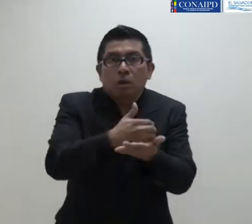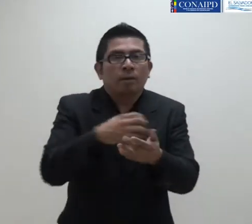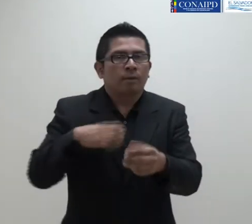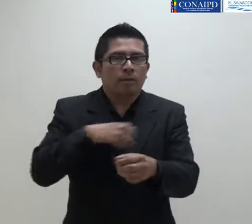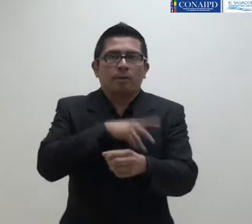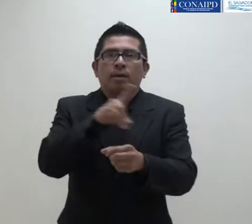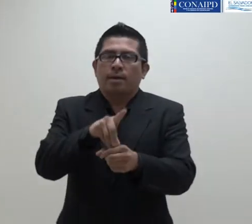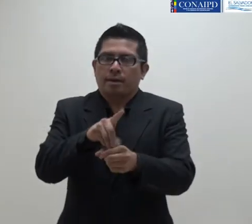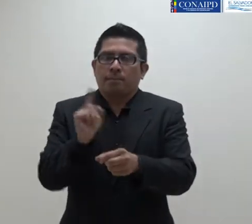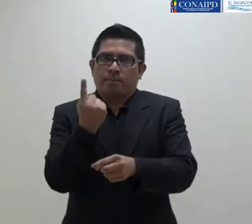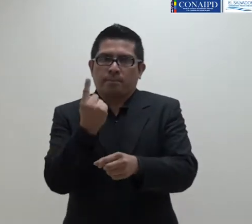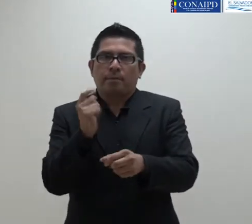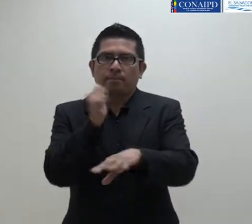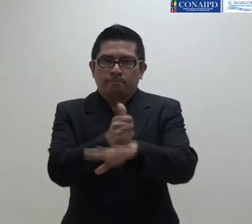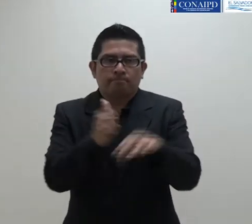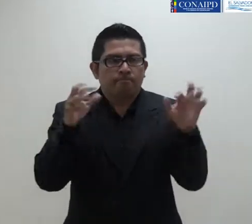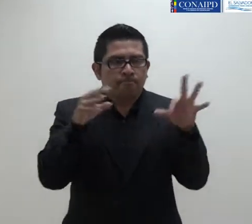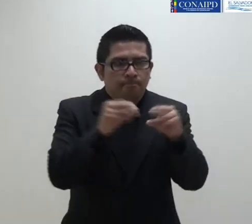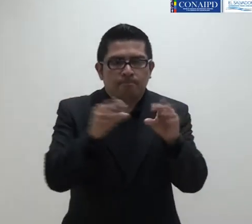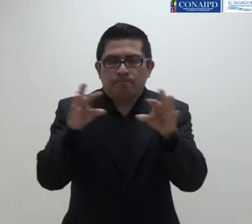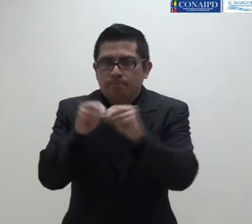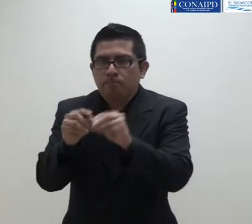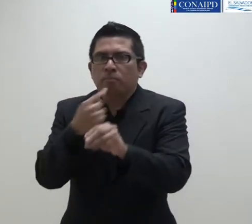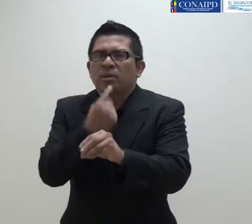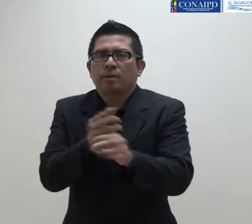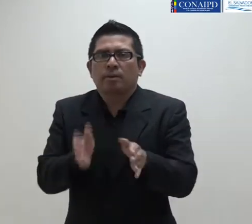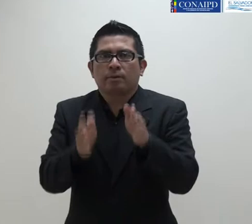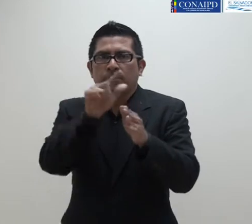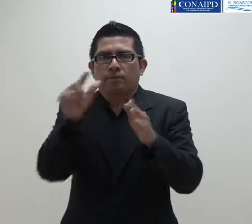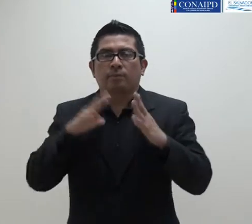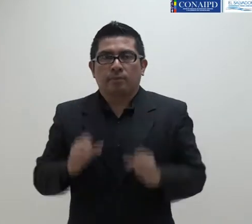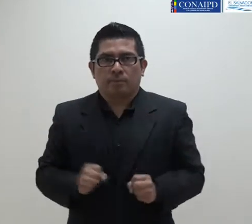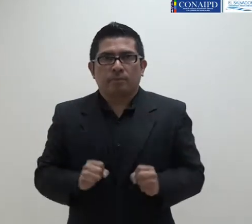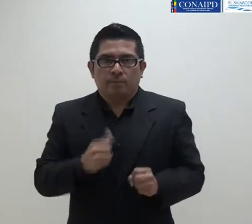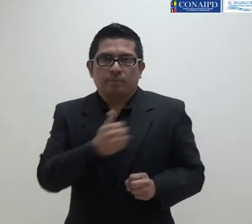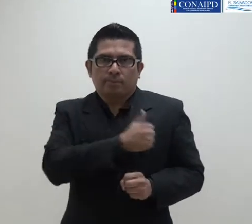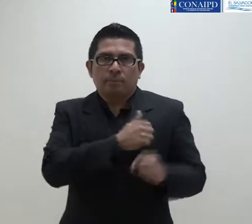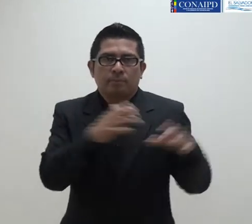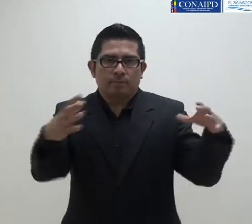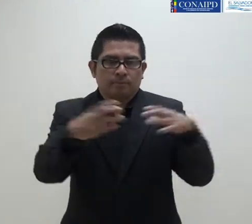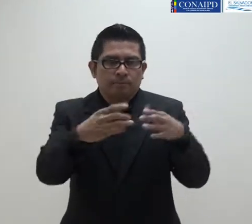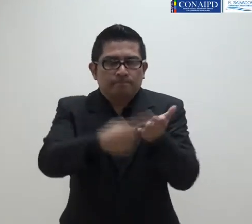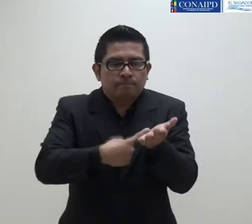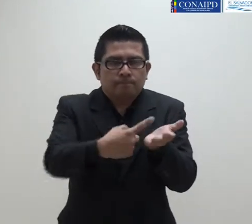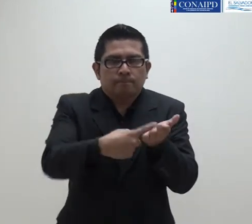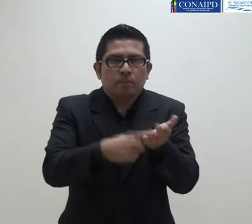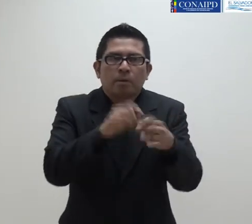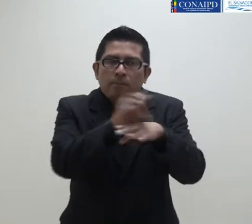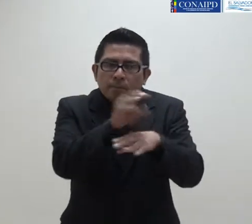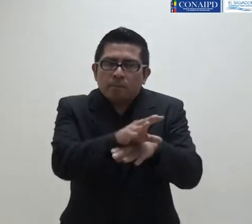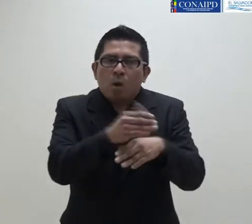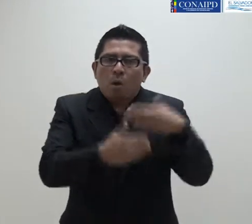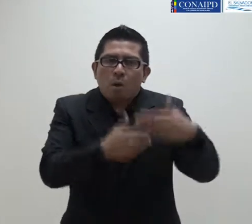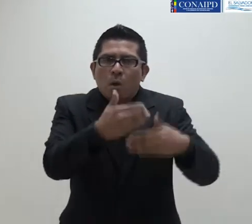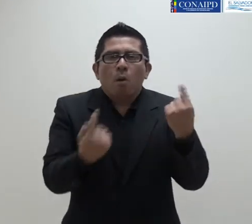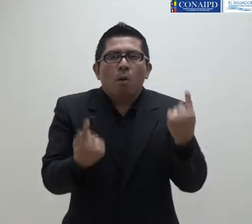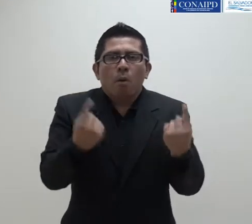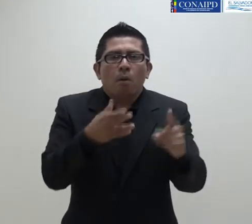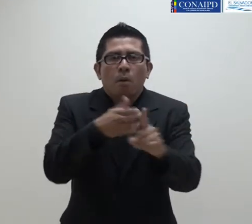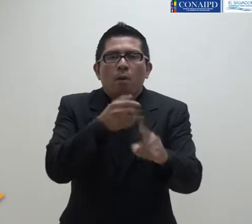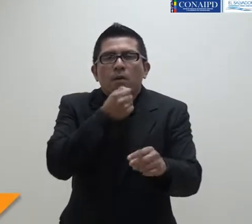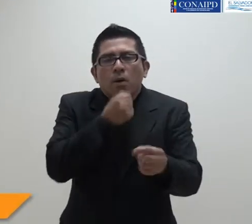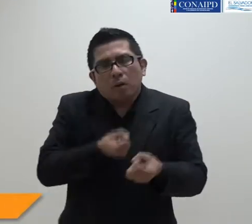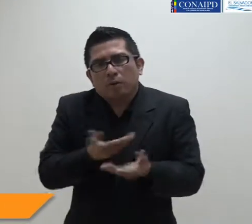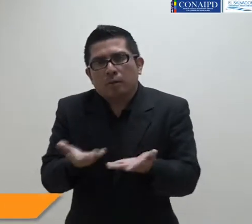CONAIPD desarrolló una serie de jornadas con las instituciones gubernamentales involucradas, a fin de orientarles sobre los mecanismos a seguir para brindar la